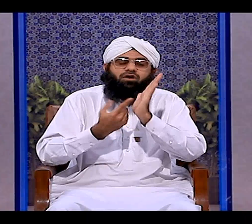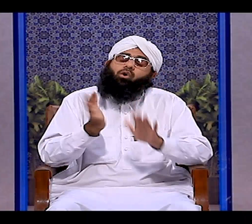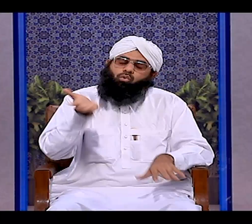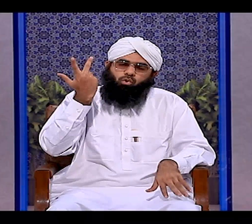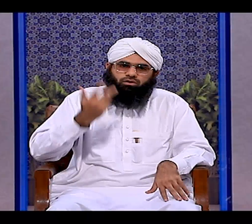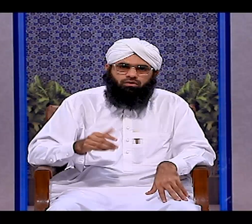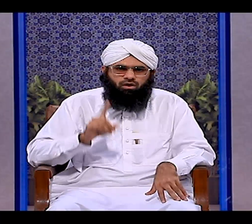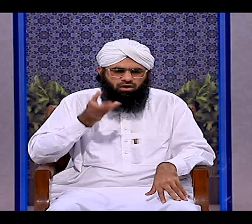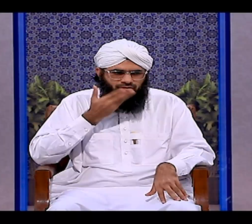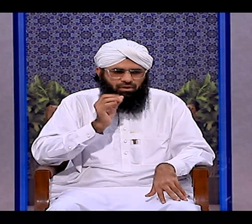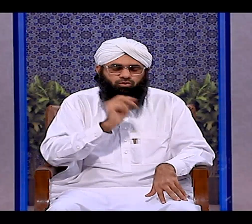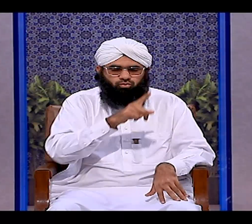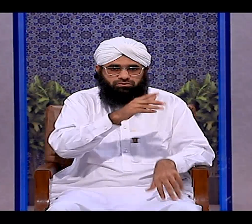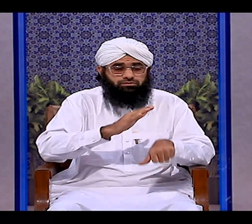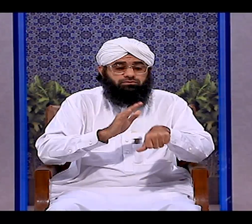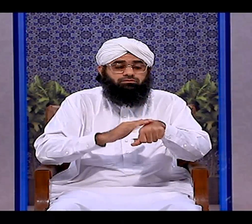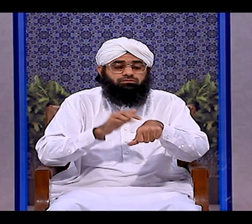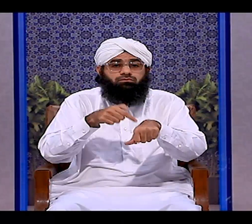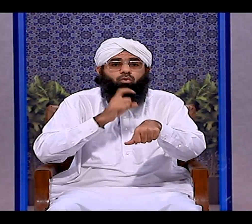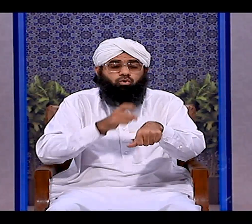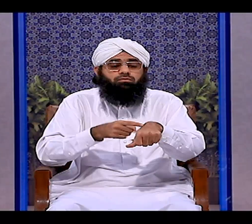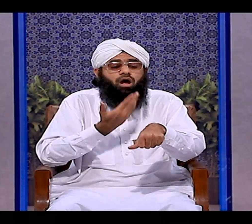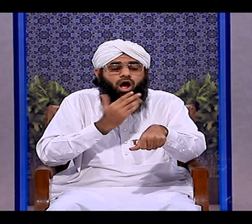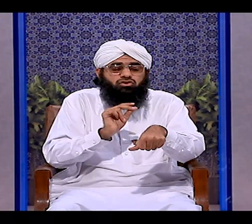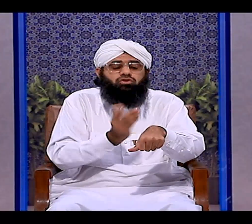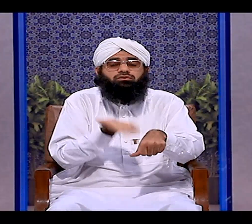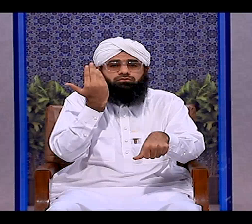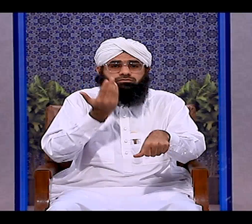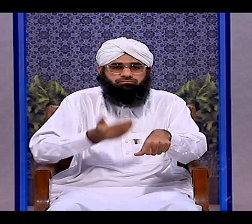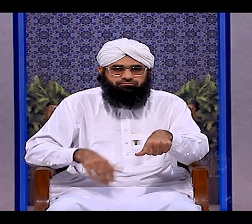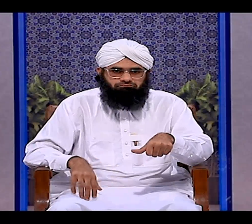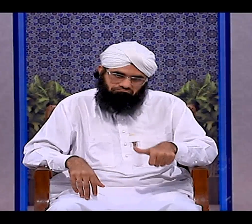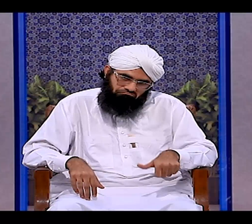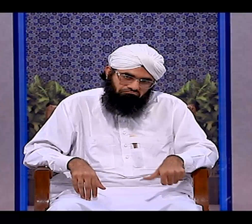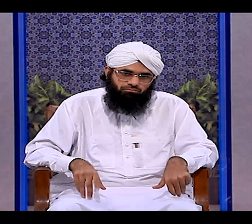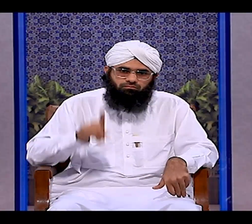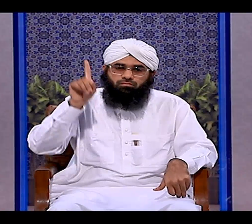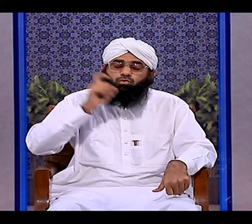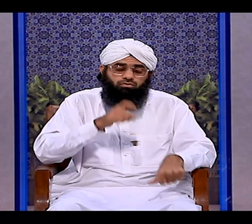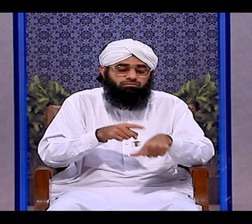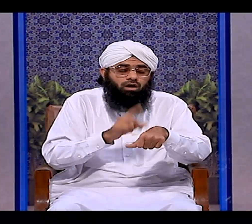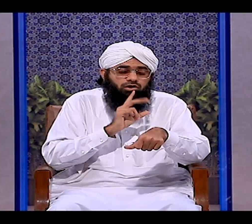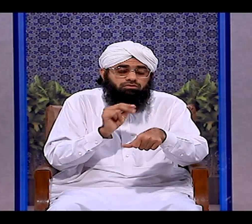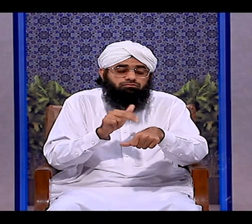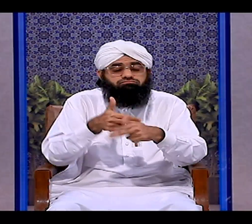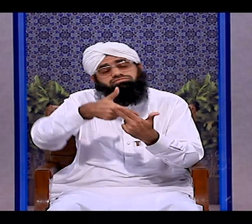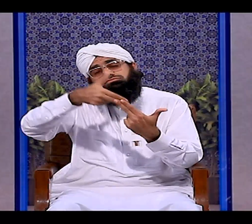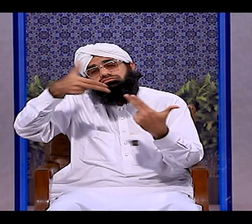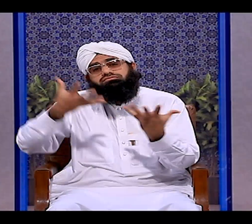اب اللہ پاک بندے کے ہاتھوں کو حکم فرمائے گا، اے اس بندے کے ہاتھوں بتاؤ میرے بندے نے کیا کیا عمل